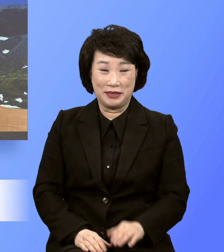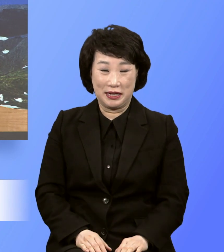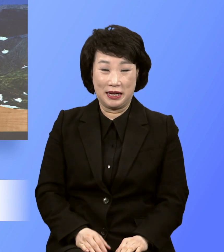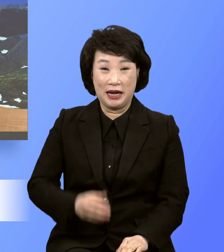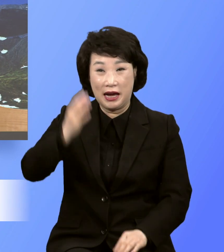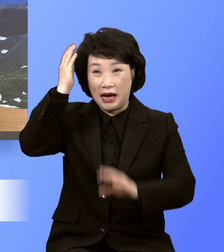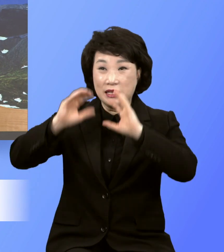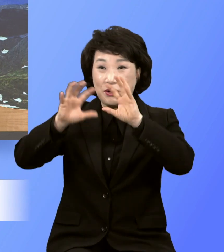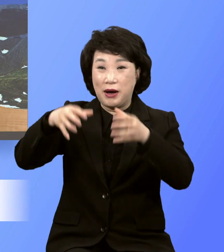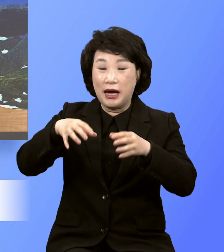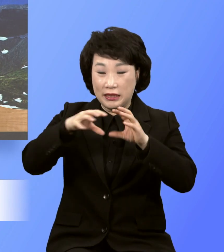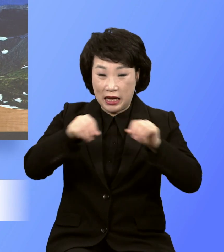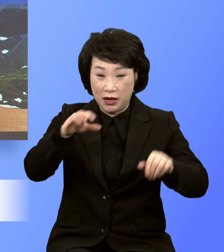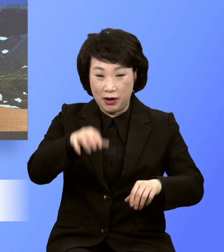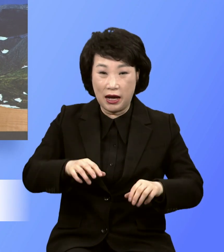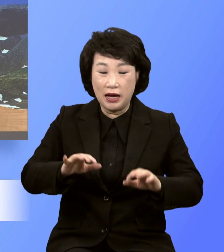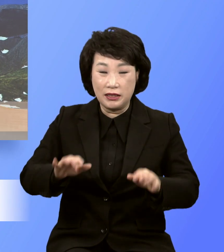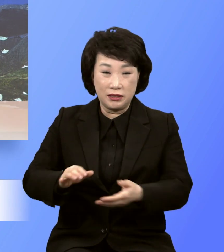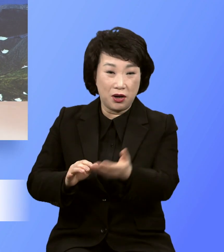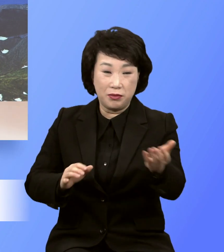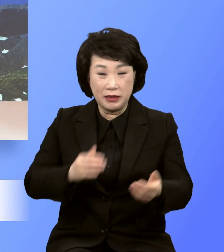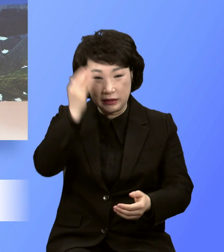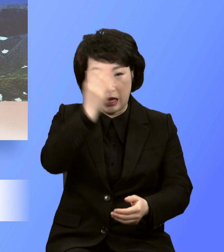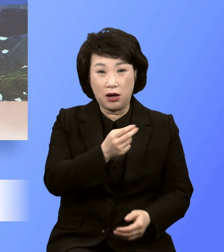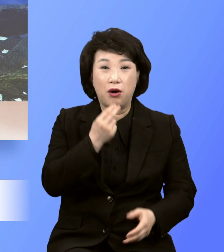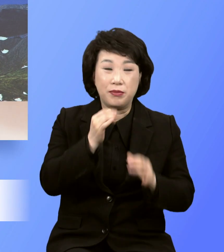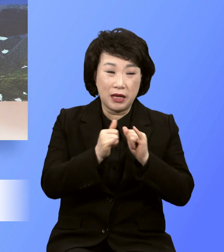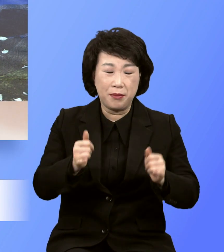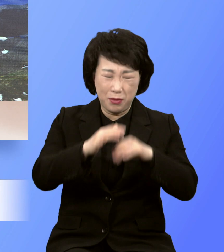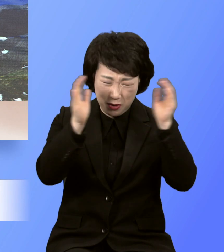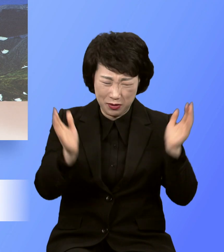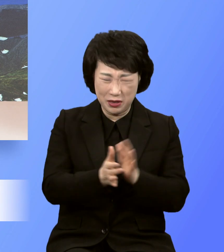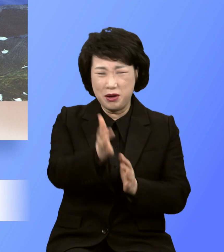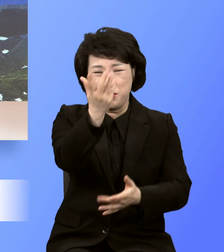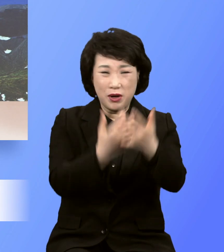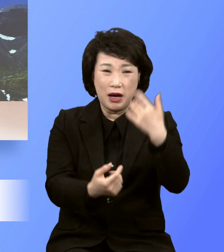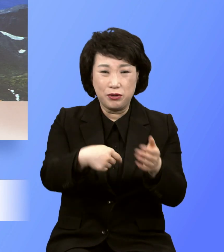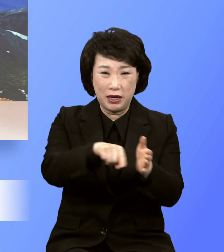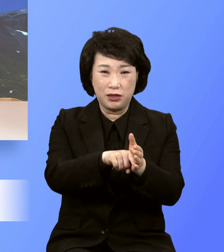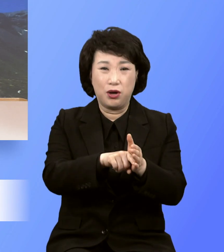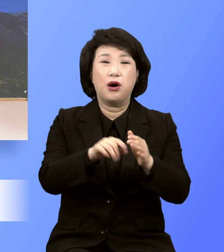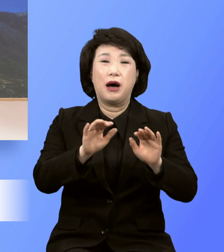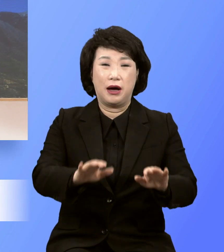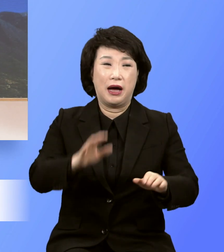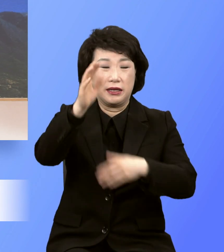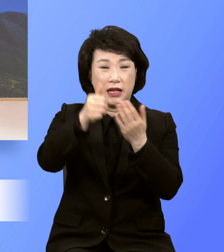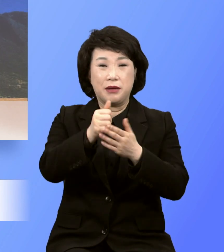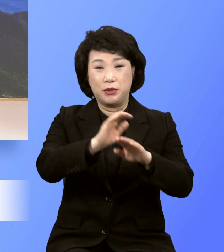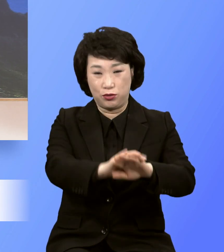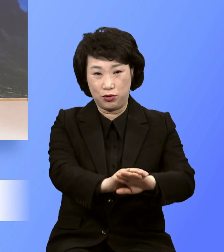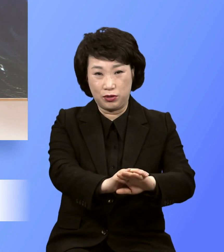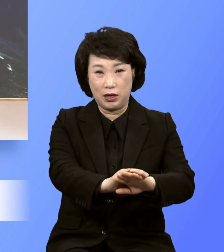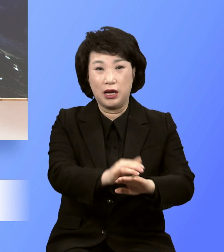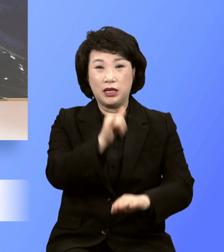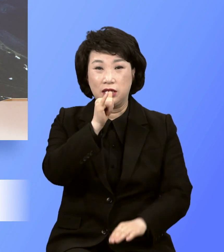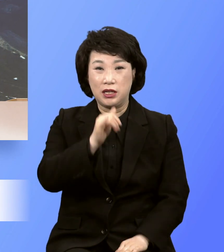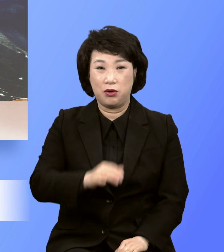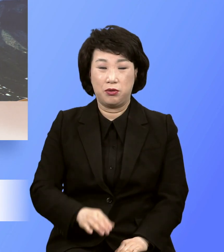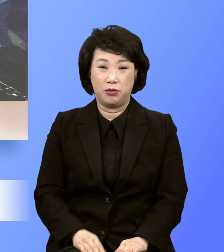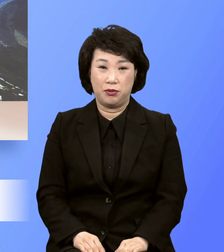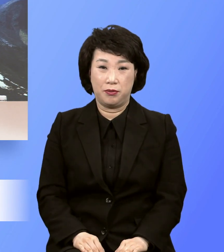하늘과 땅과 지구촌은 경건치 않은 사람들을 불살하기 위하여 하나님께서